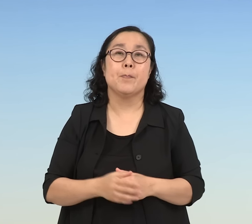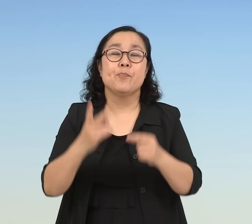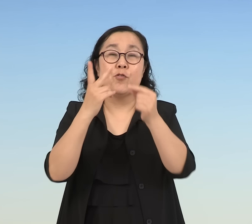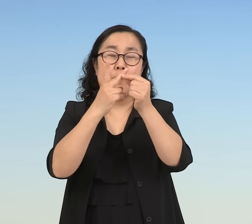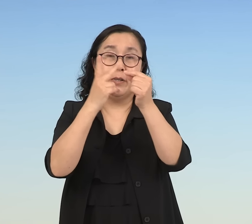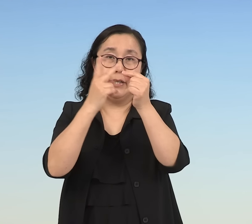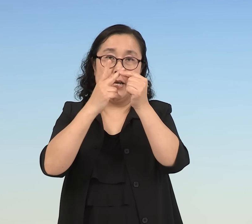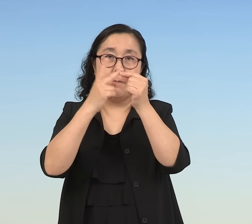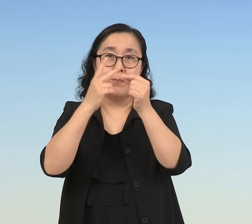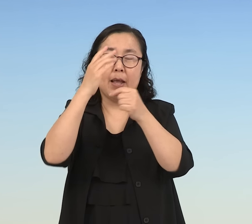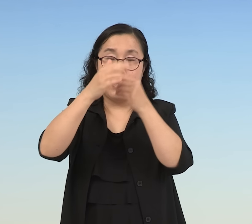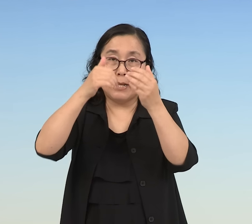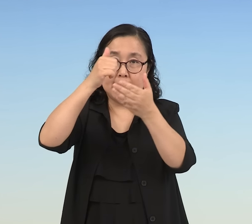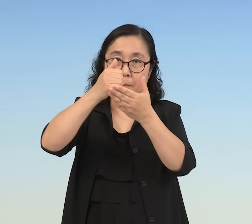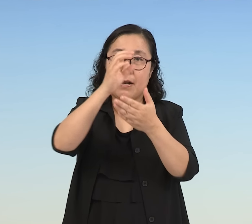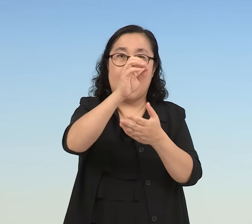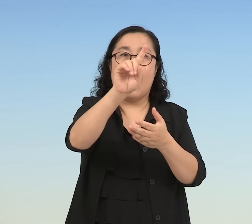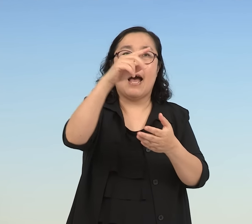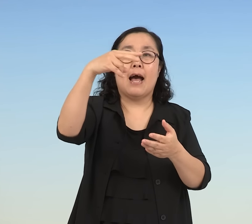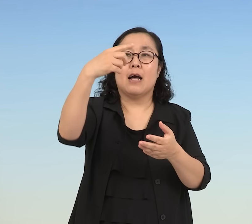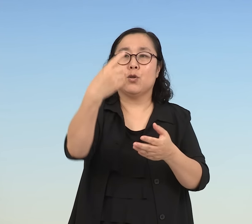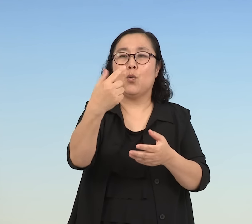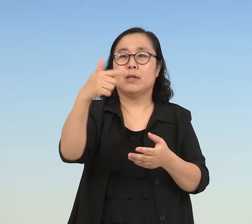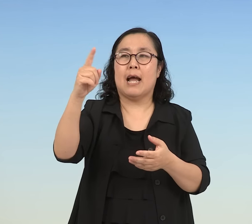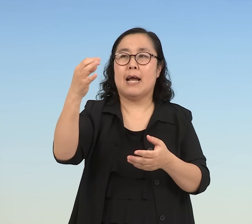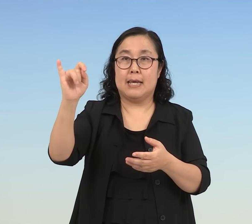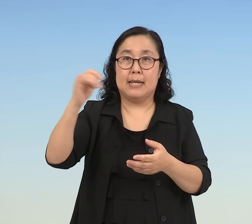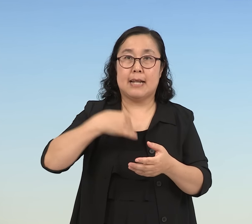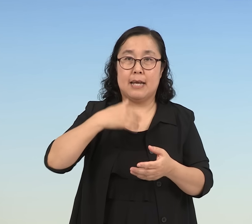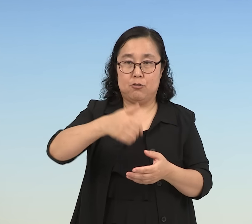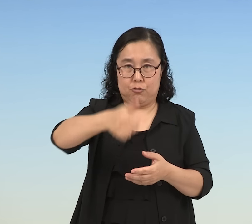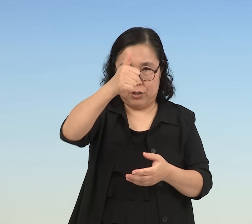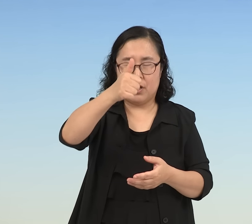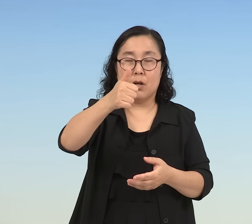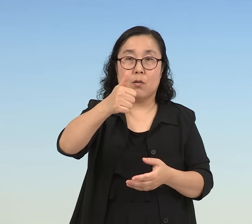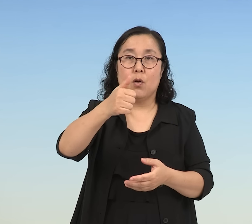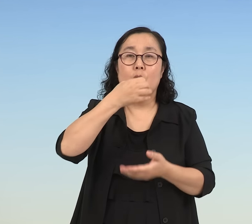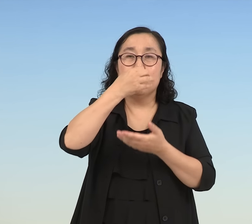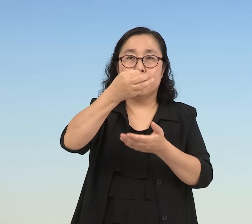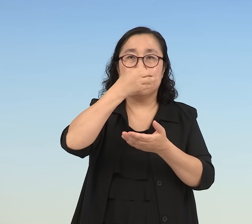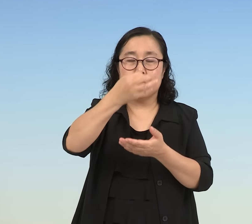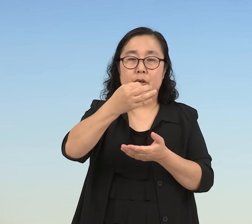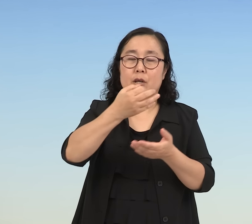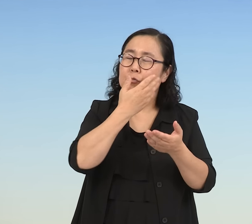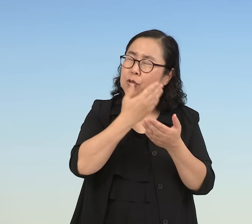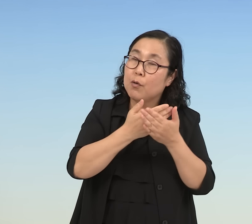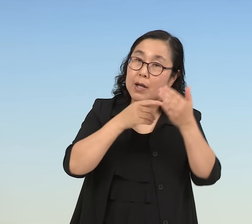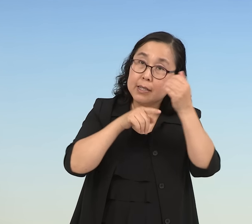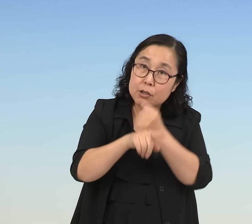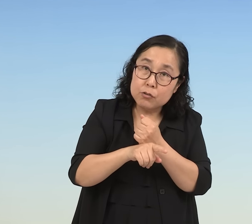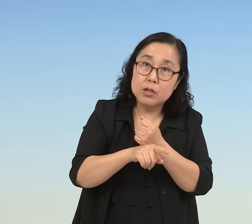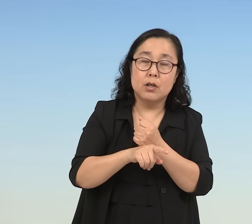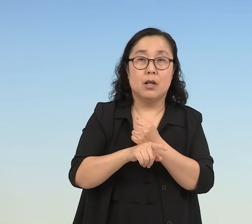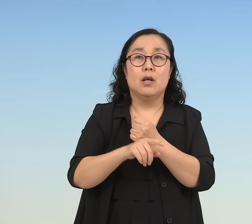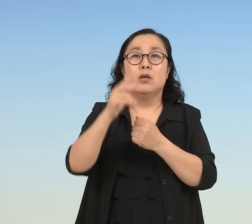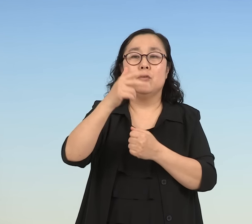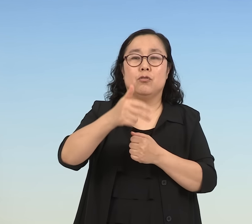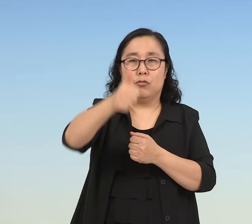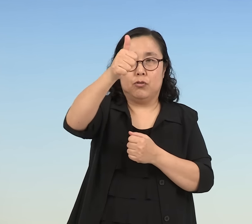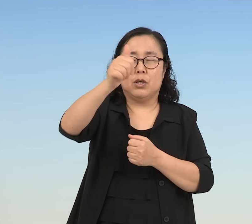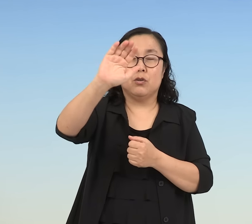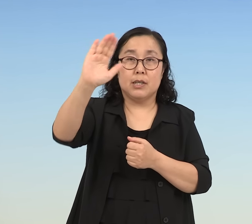그런가 하면 두 번째로 하나님을 아도나이, 나의 주인이라고 부르는 게 왜 이렇게 중요하냐, 그것은요 주인